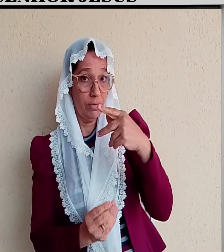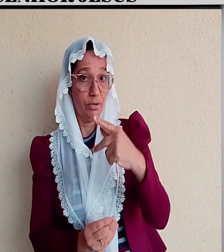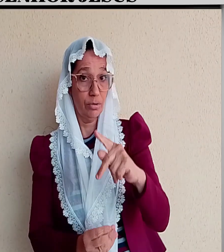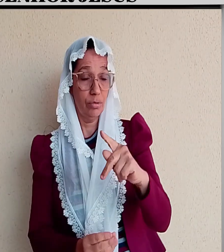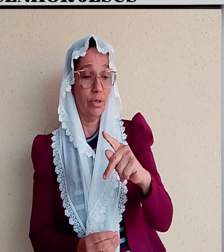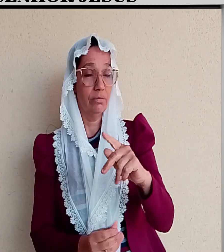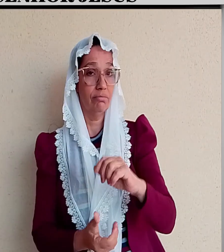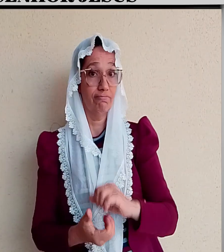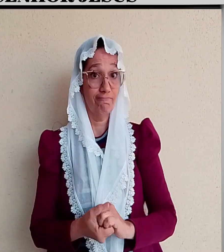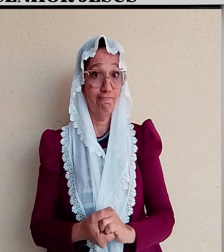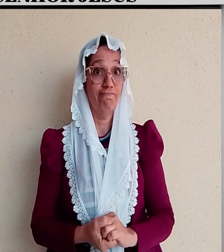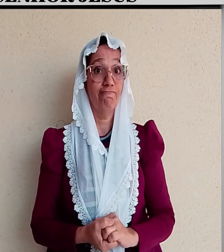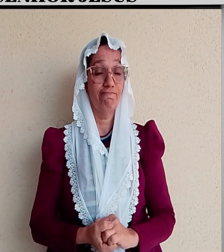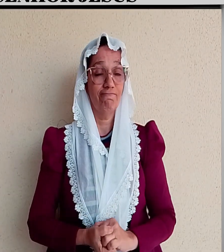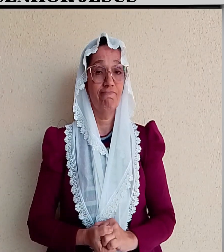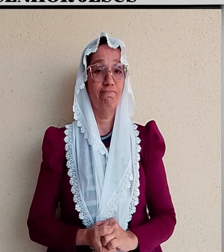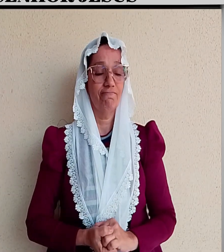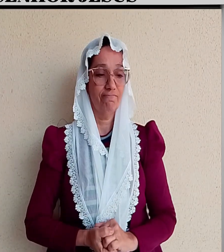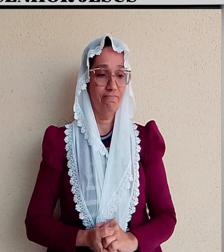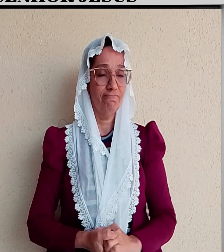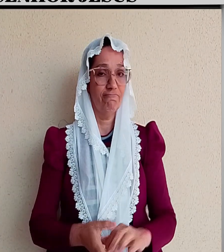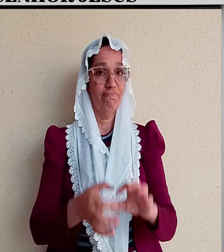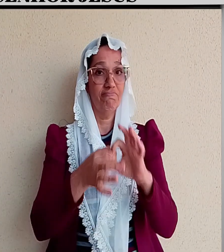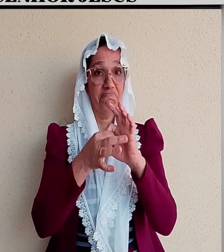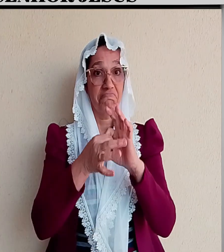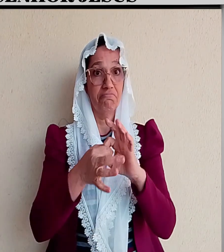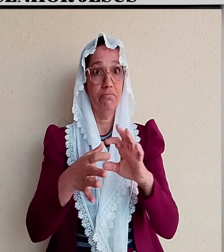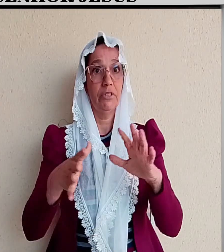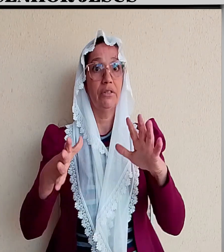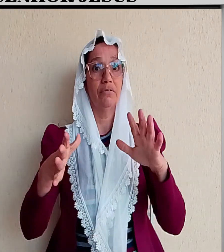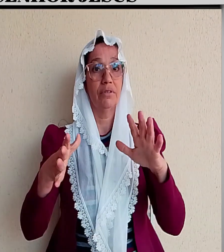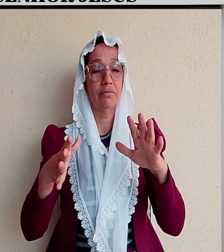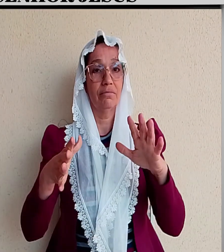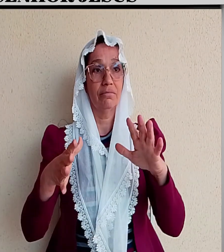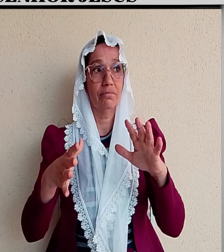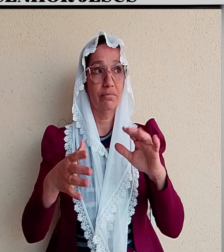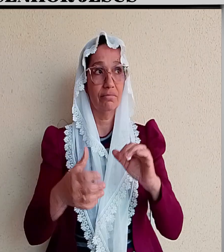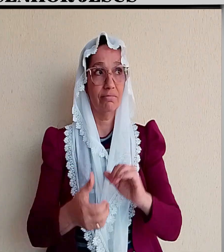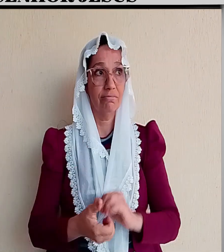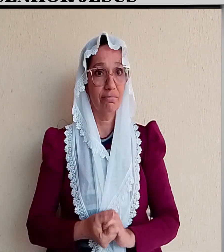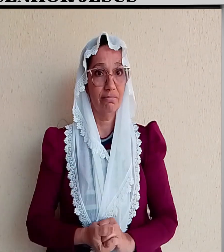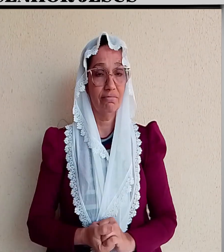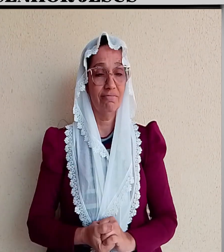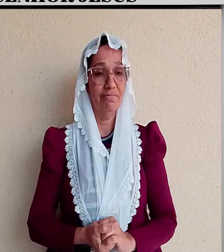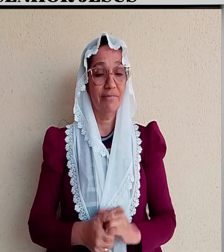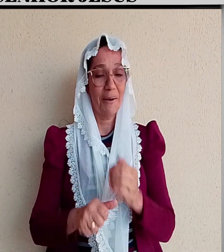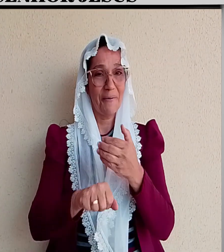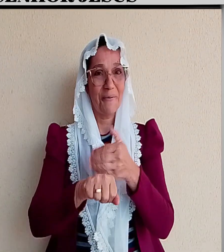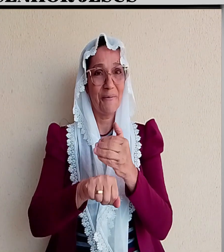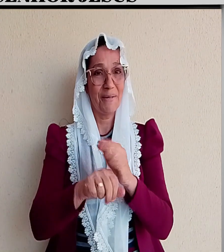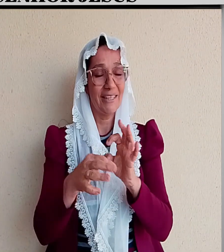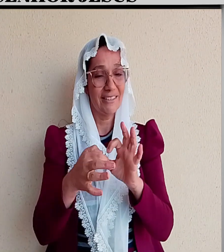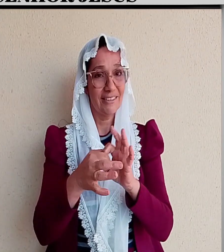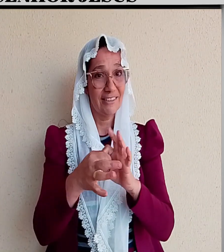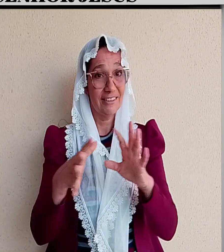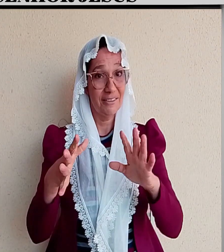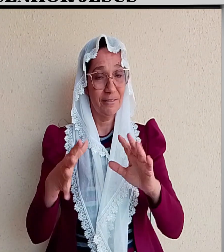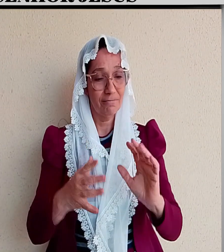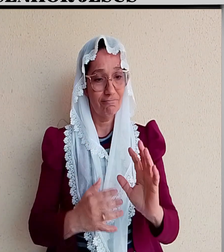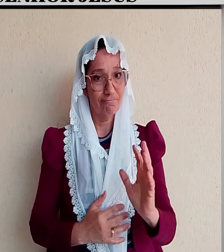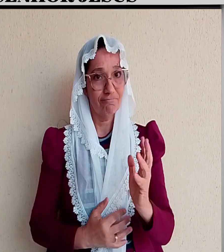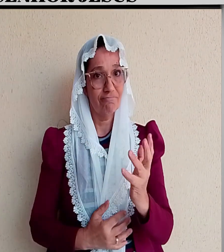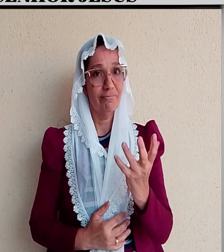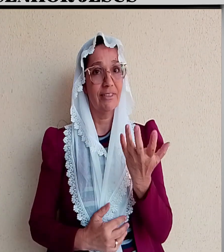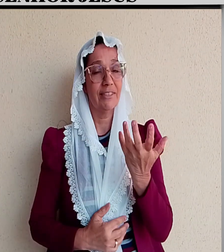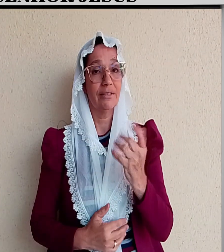Aleluia, Jesus. Santo é o Senhor dos Exércitos. O Senhor vem anunciar, aleluia, que a fé até hoje foi um nível, e a partir de agora